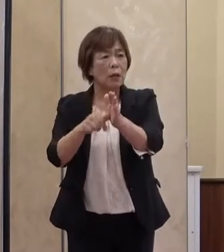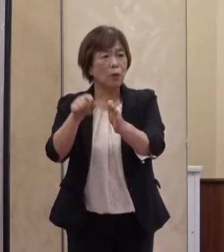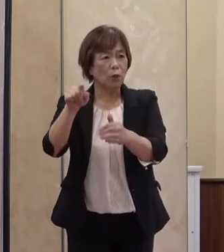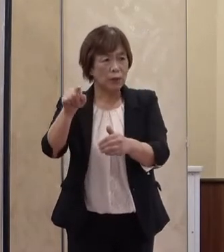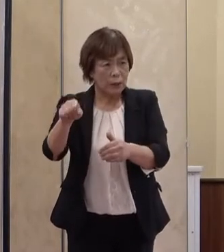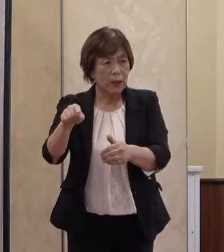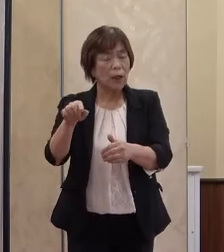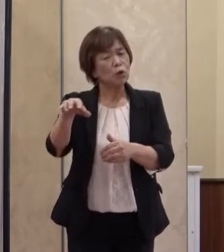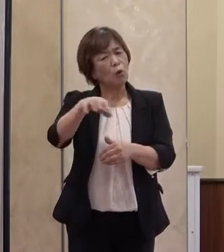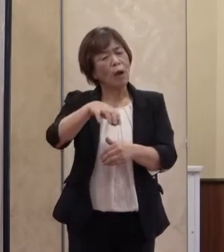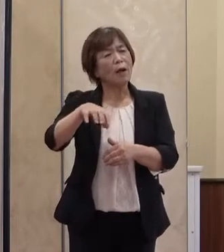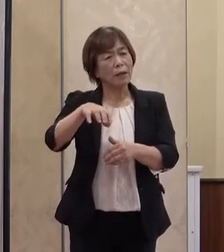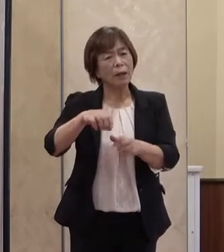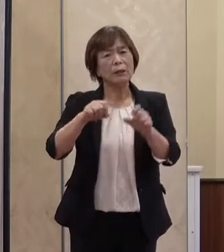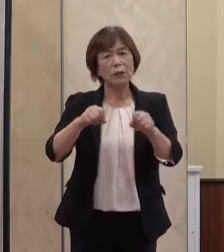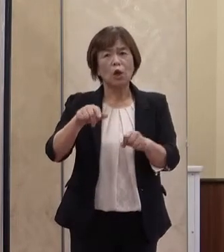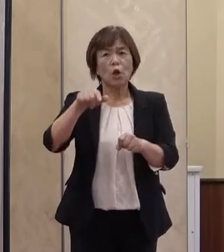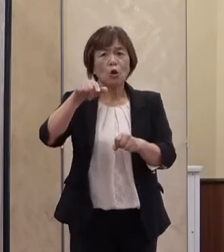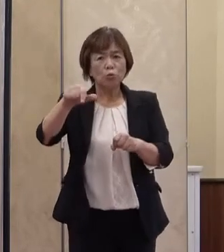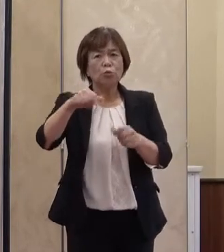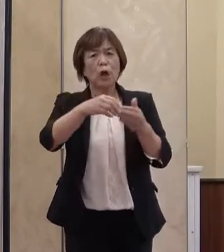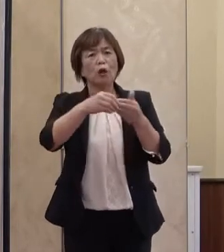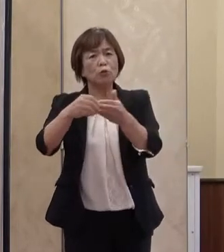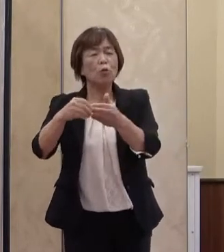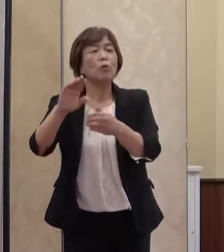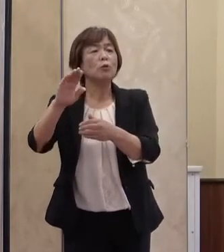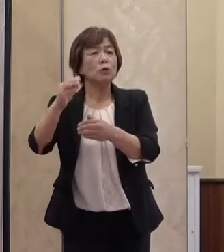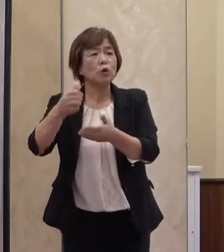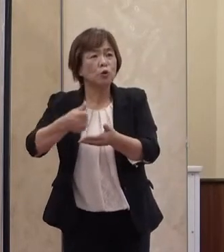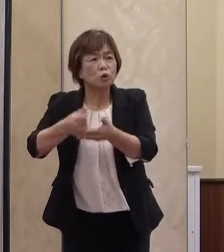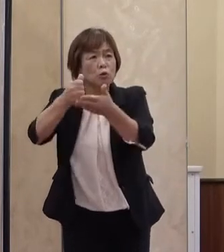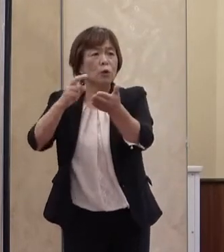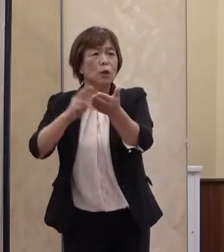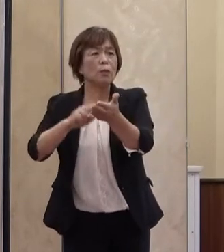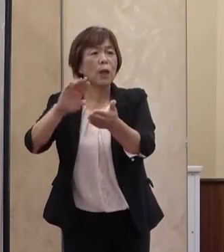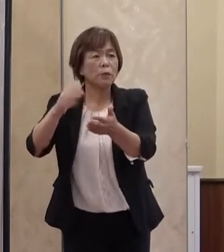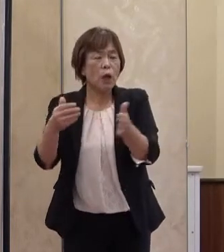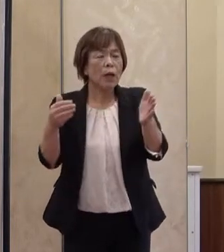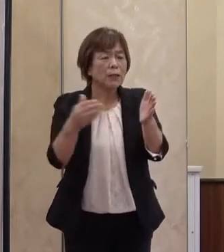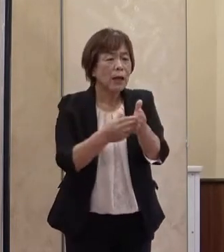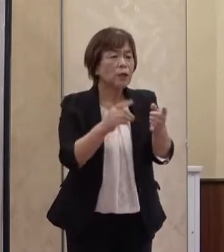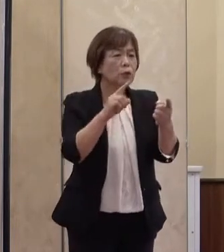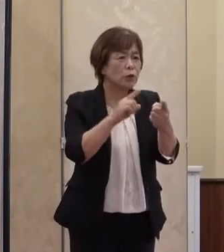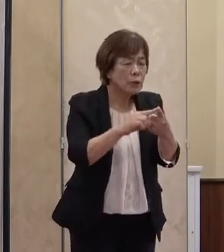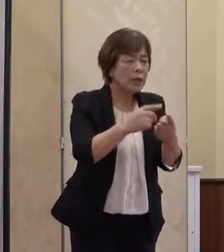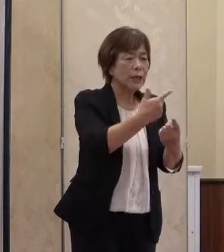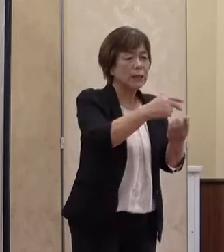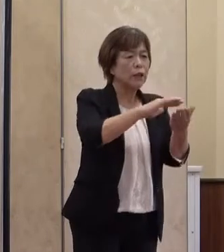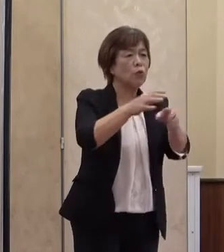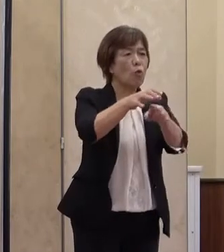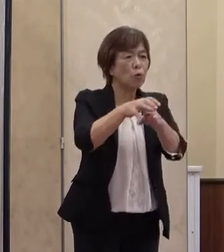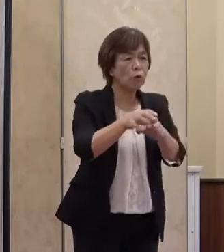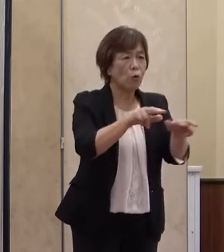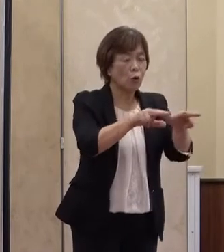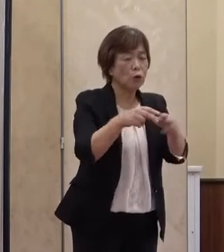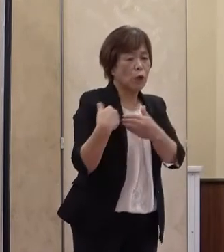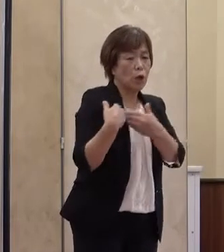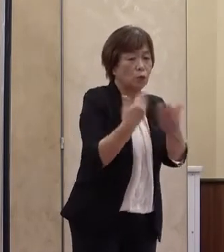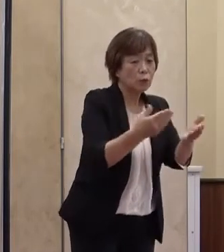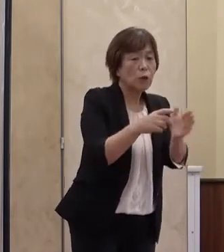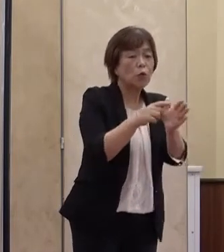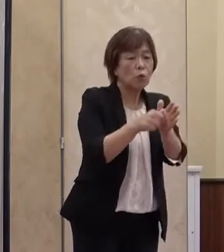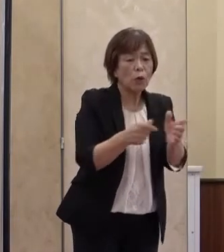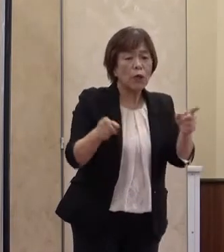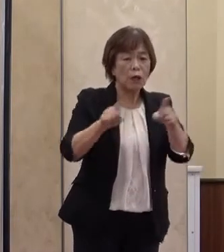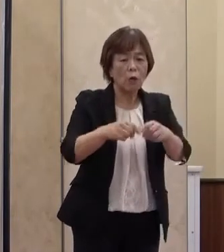で、府が主導するけれども最終決定権者は、各市町村協になるというときに、この話し合い